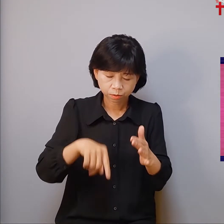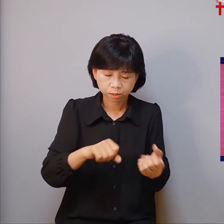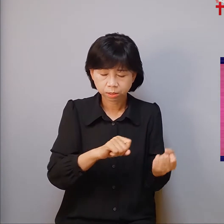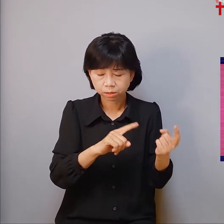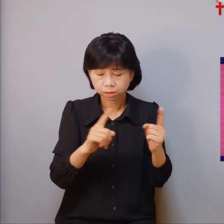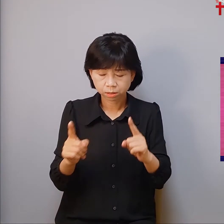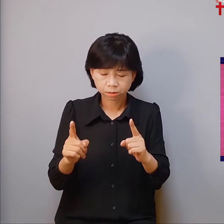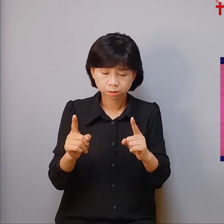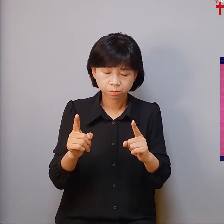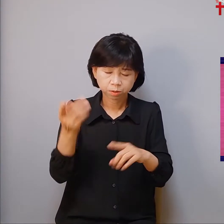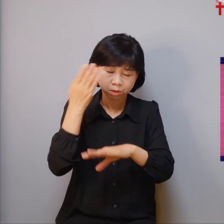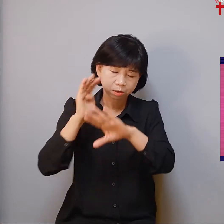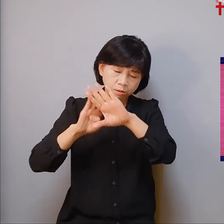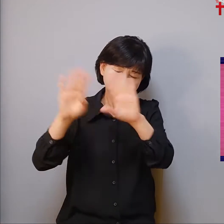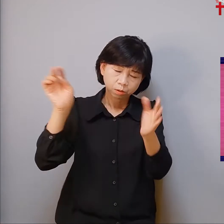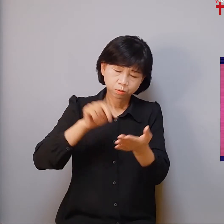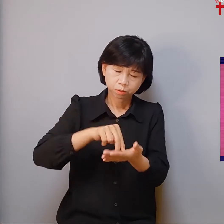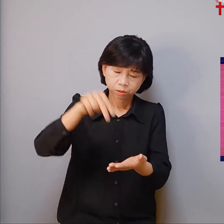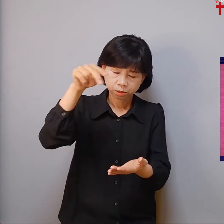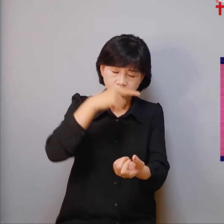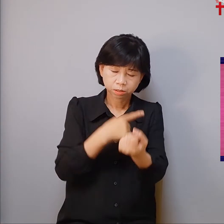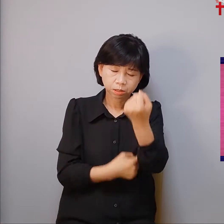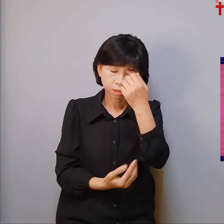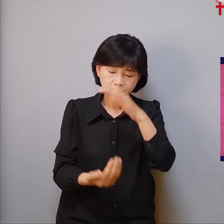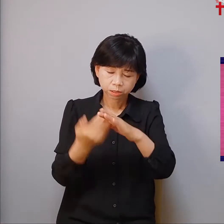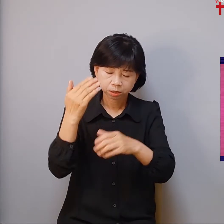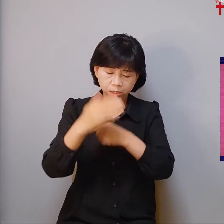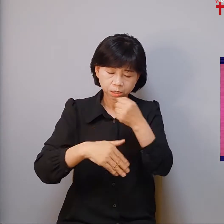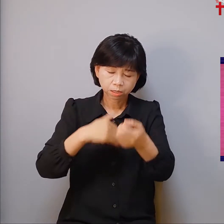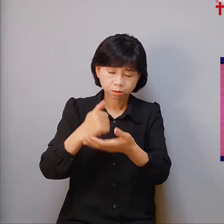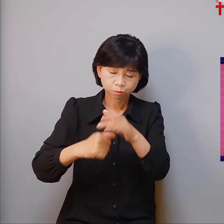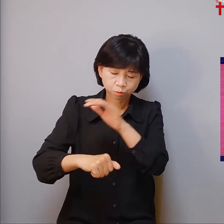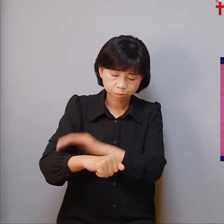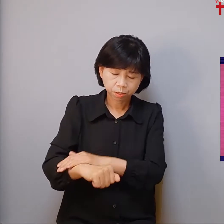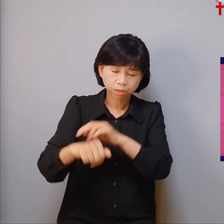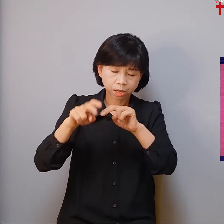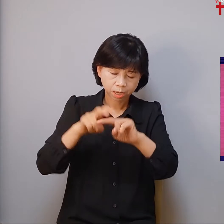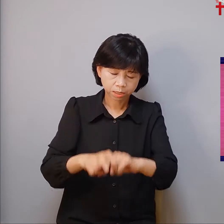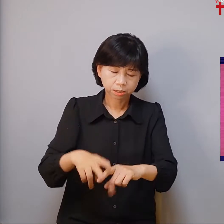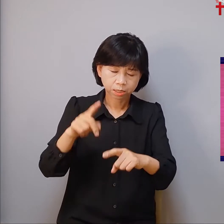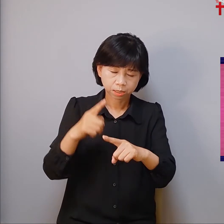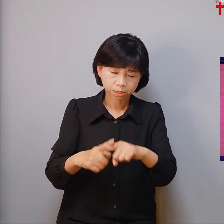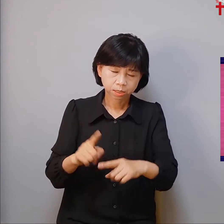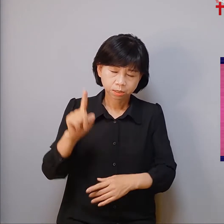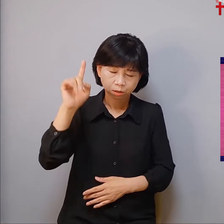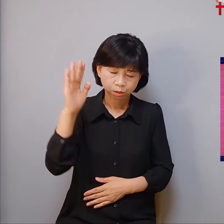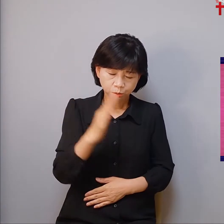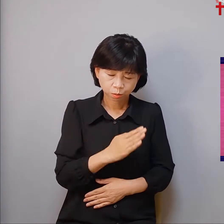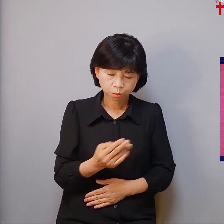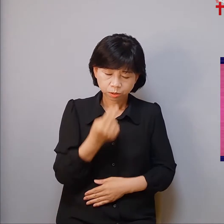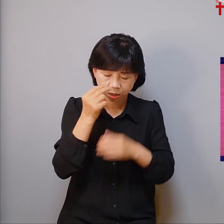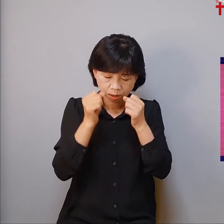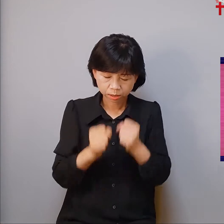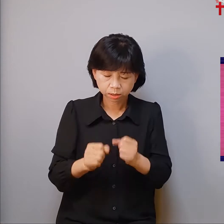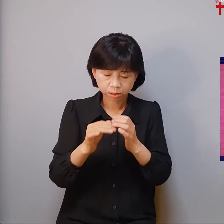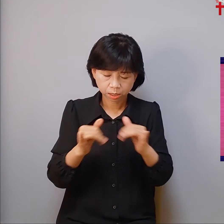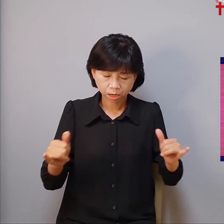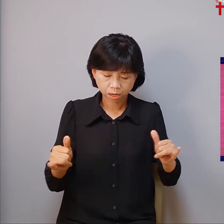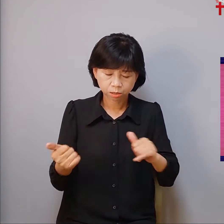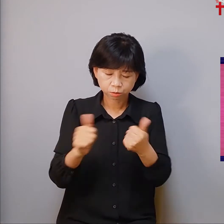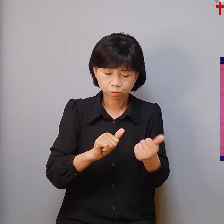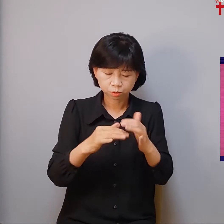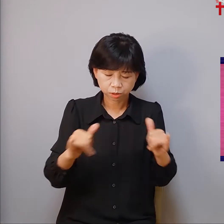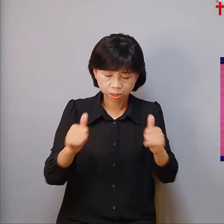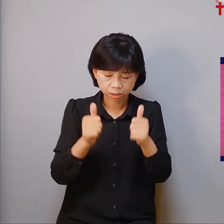다시 살아나시며 하늘에 오르사 전능하신 하나님 우편에 앉아 계시다가 저리로서 산 자와